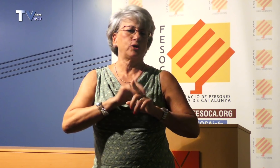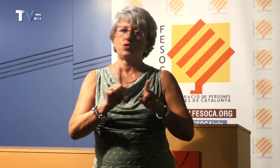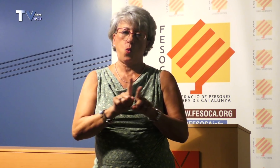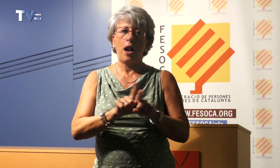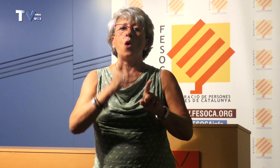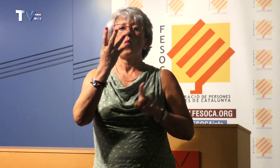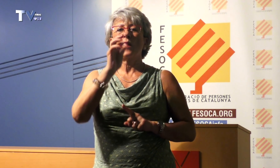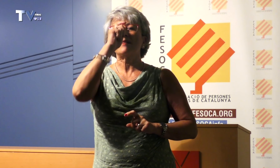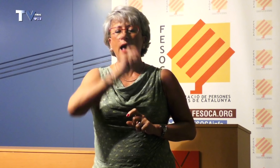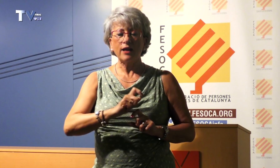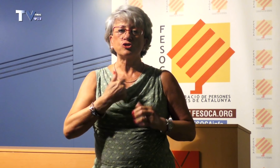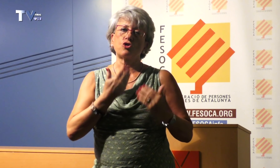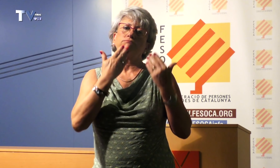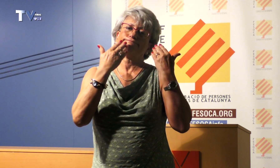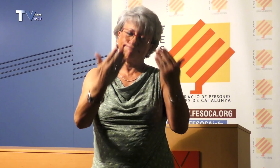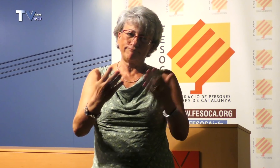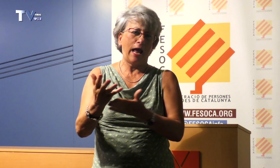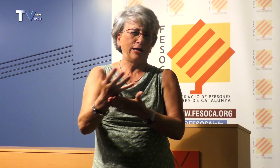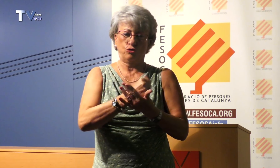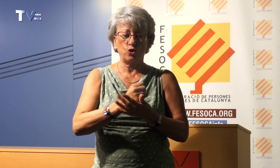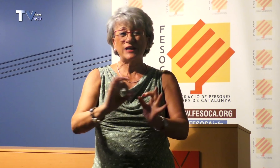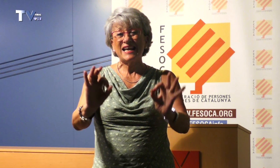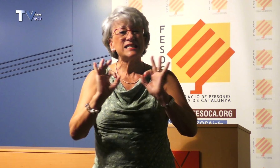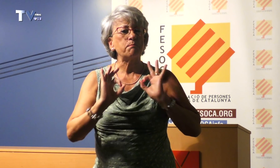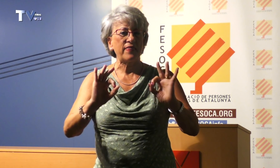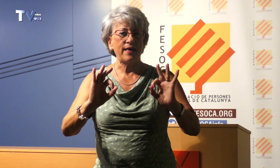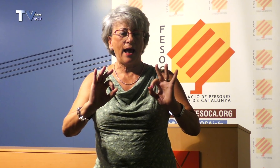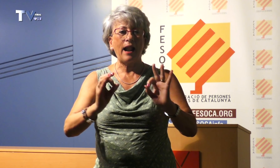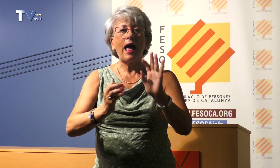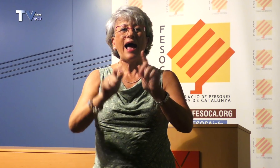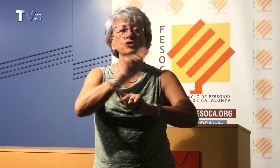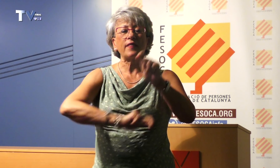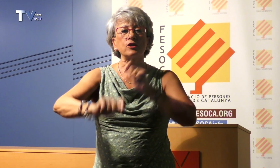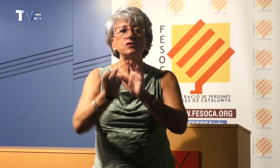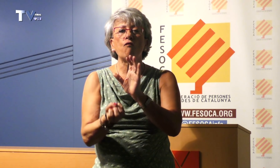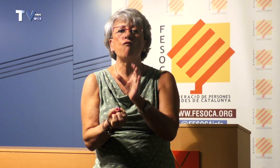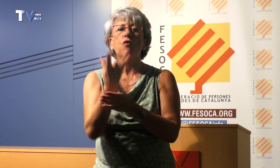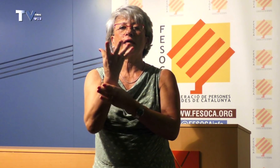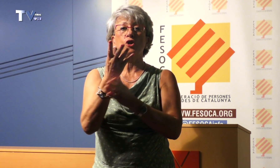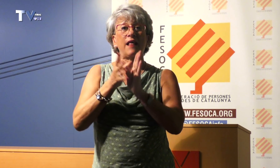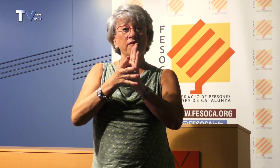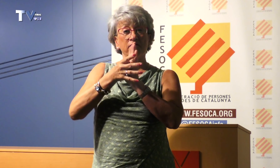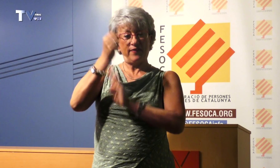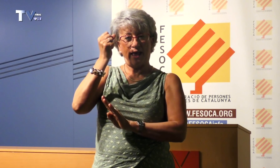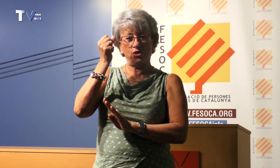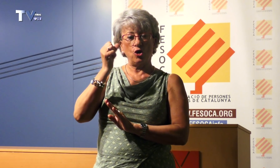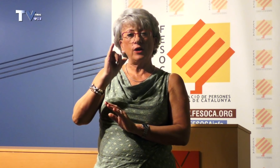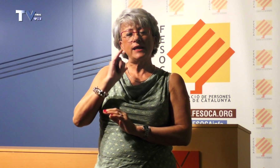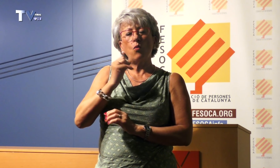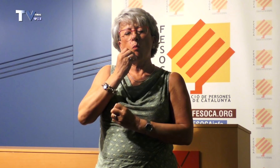acabat, hem de seguir. I jo us felicito per aquests 40 anys. en especial a l'associació fundadora